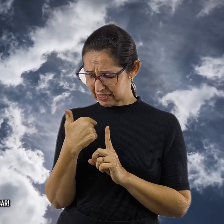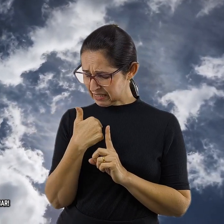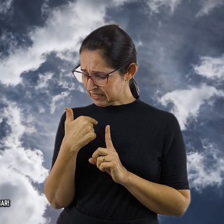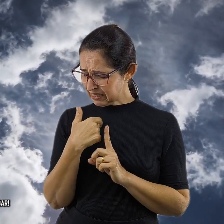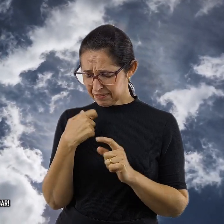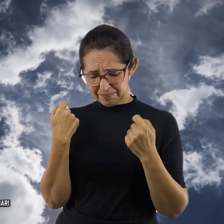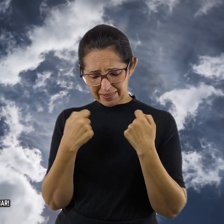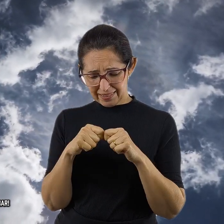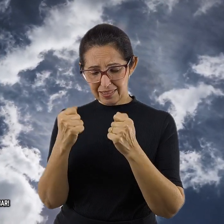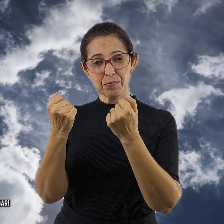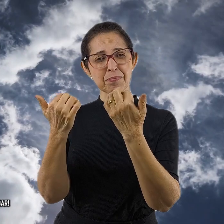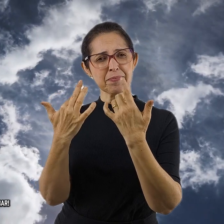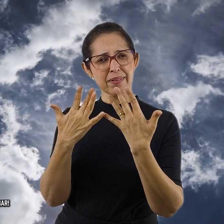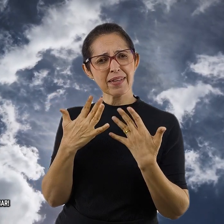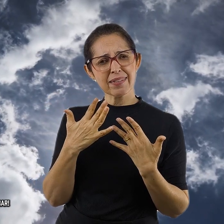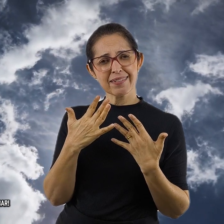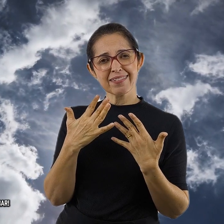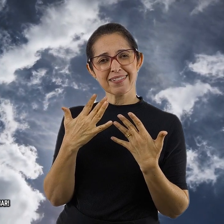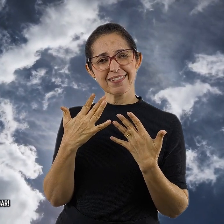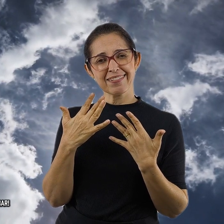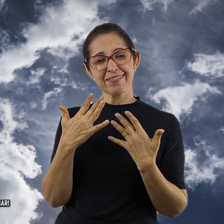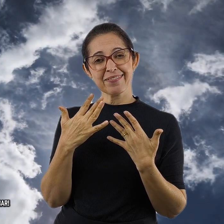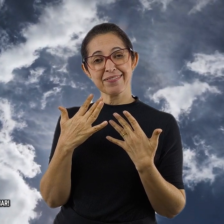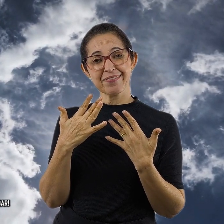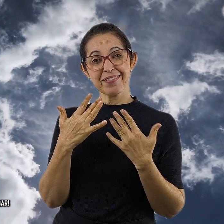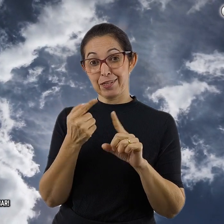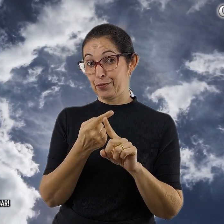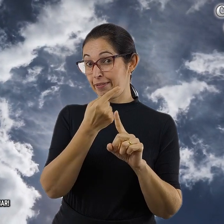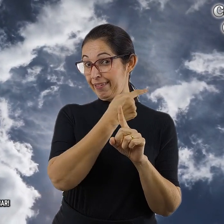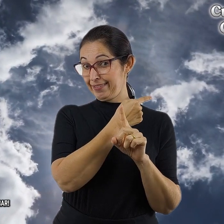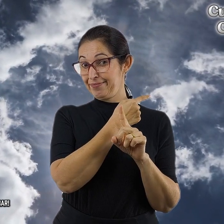Pastor, eu preciso de uma bênção.